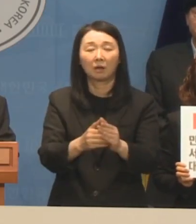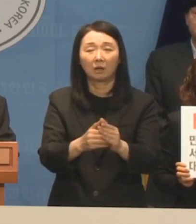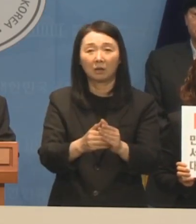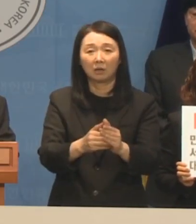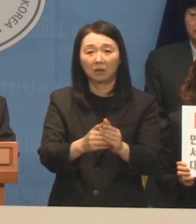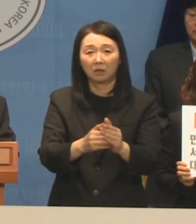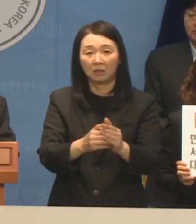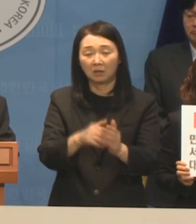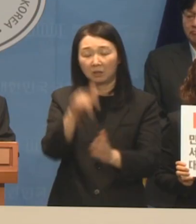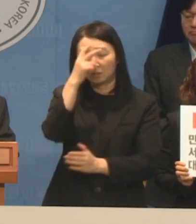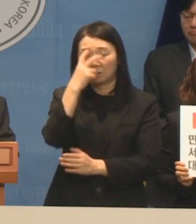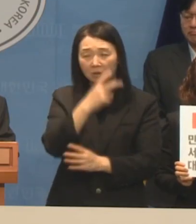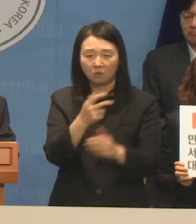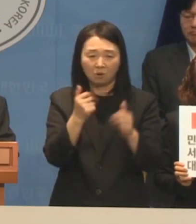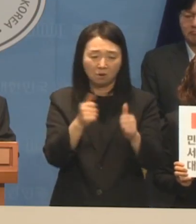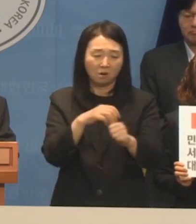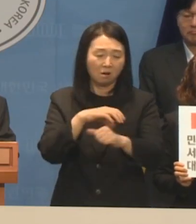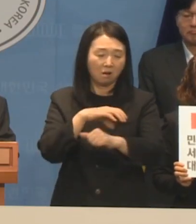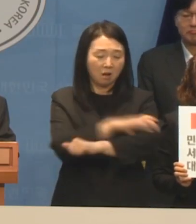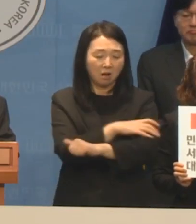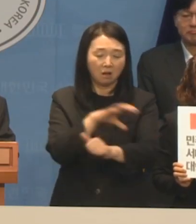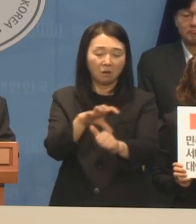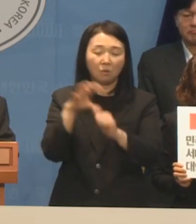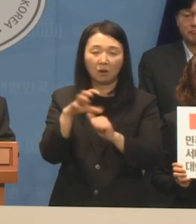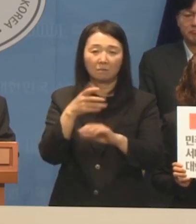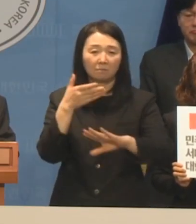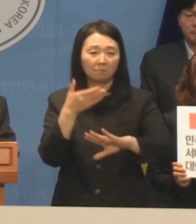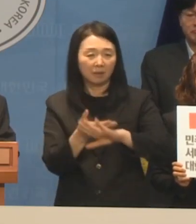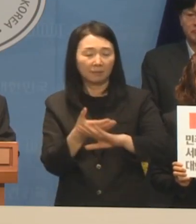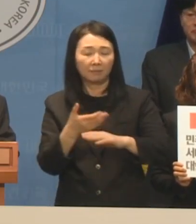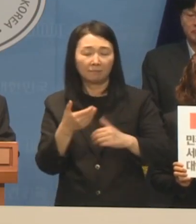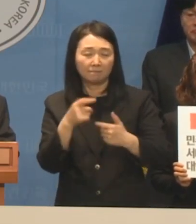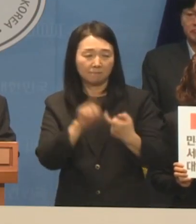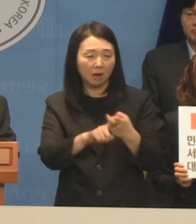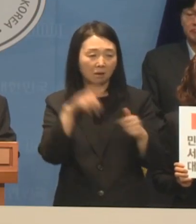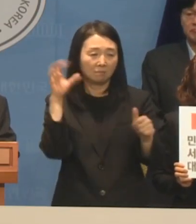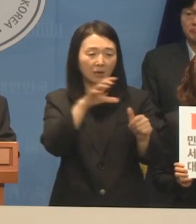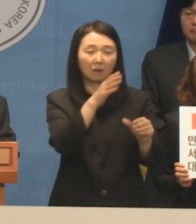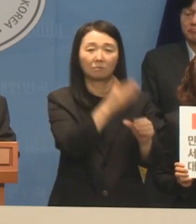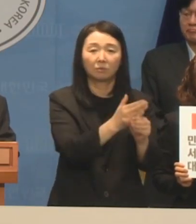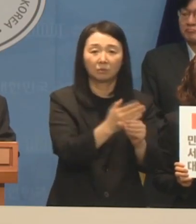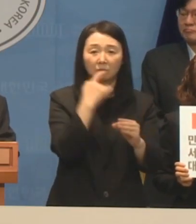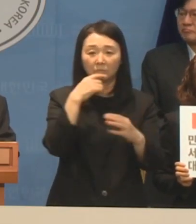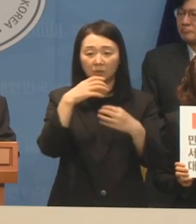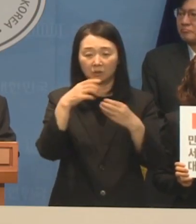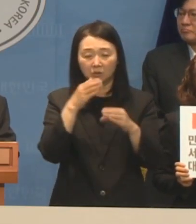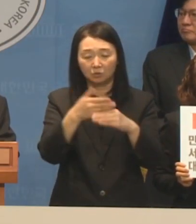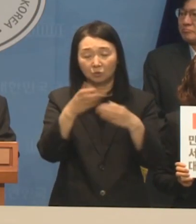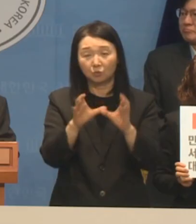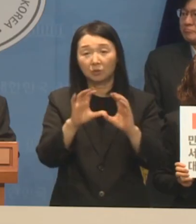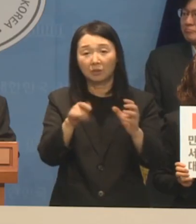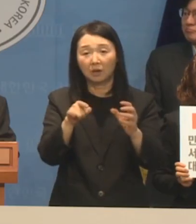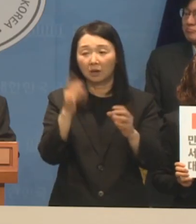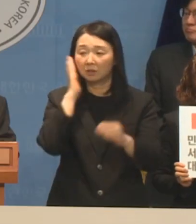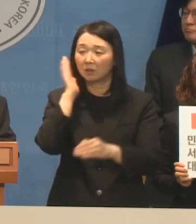권력을 남용하여 반대 세력을 탄압하고 있습니다. 민주주의 국가에서 대통령이 이러한 형태를